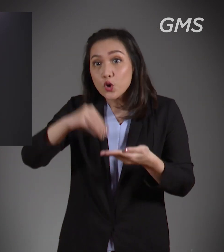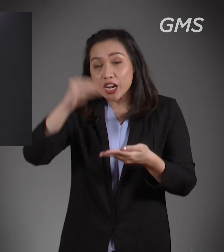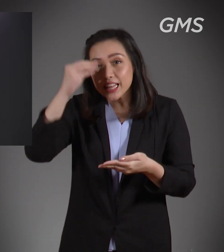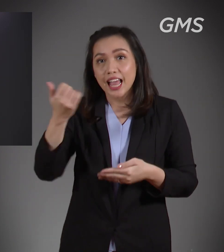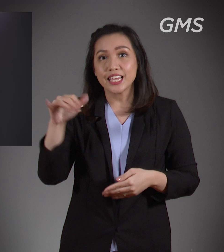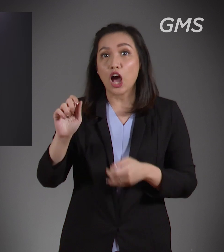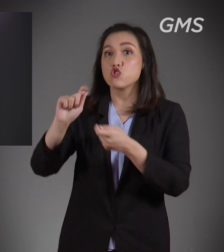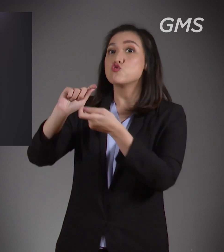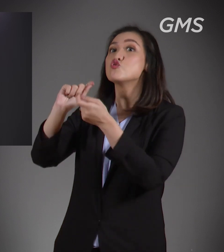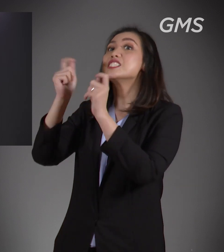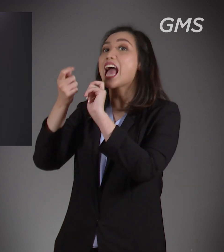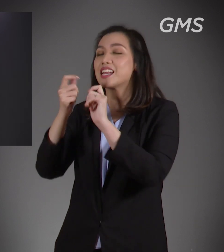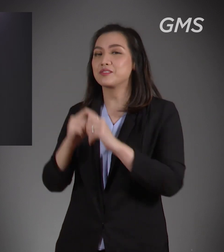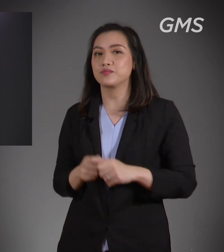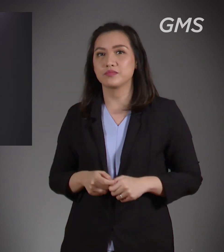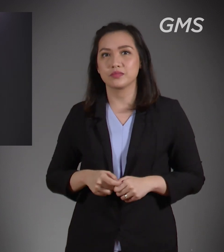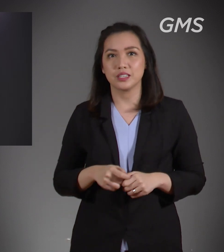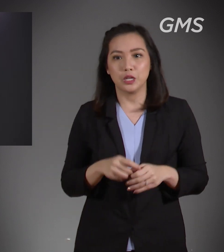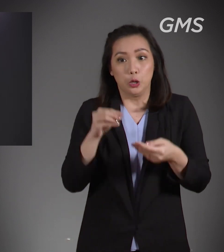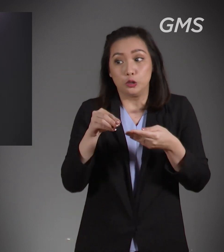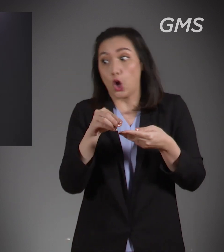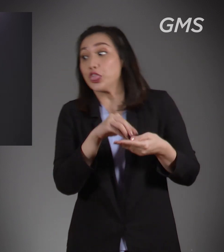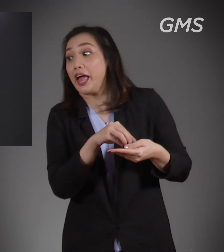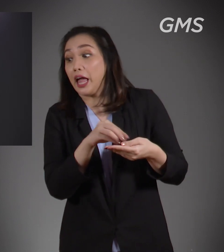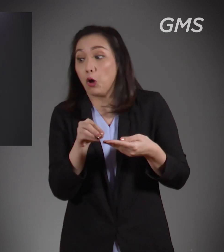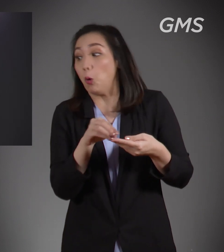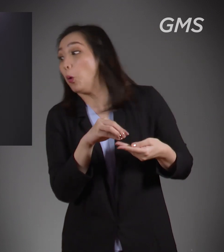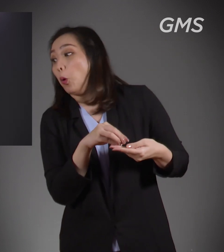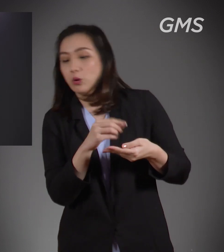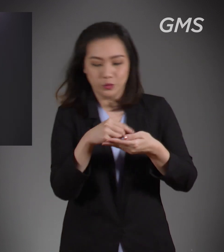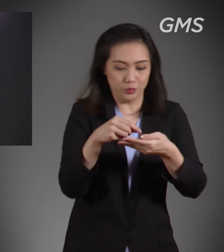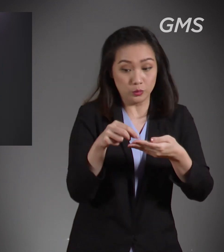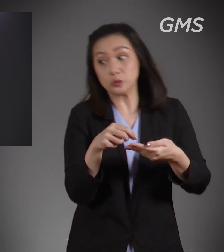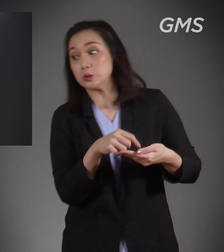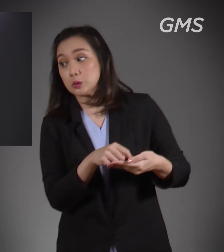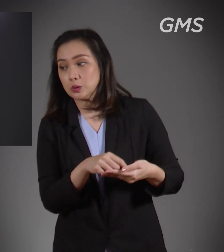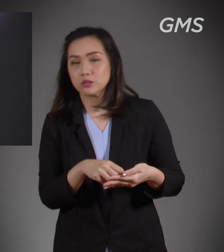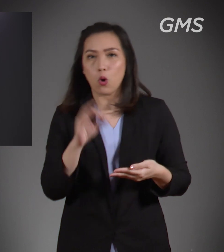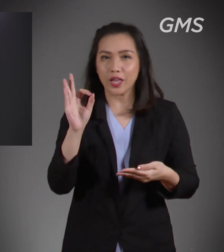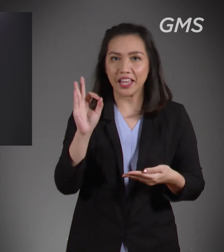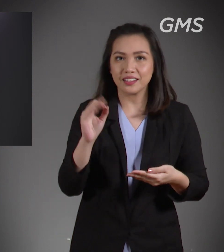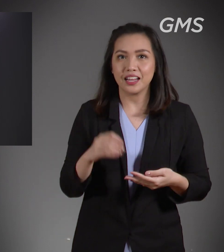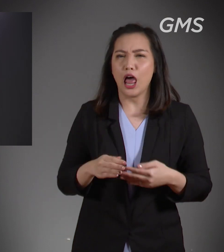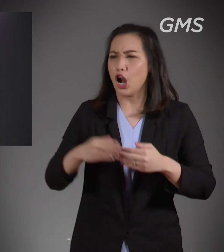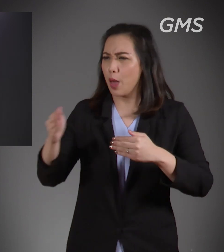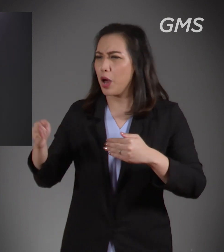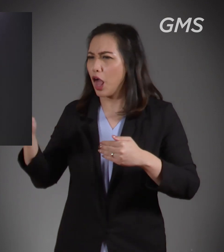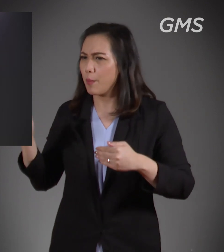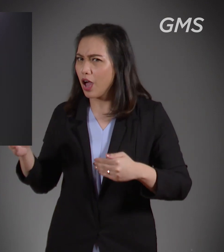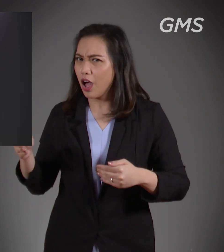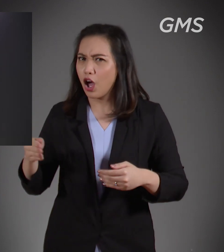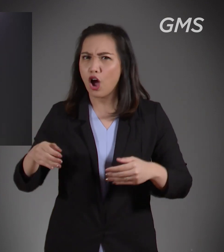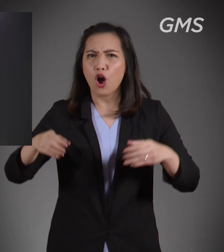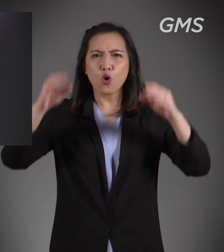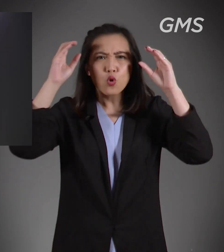lama-lama kebiasaan. Jangan mencobai gurunya atau sistem sekolah. Cepat lambat akan ketangkap. Orang mencuri juga sama